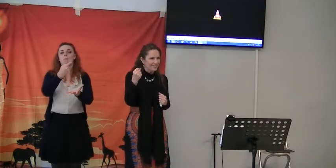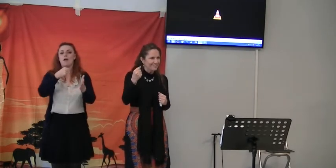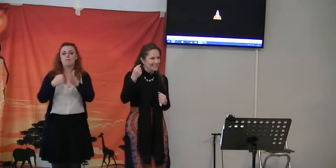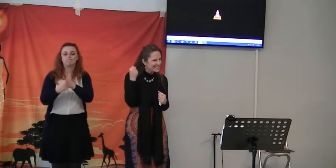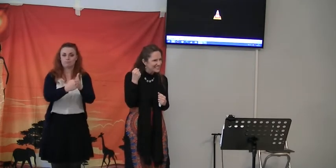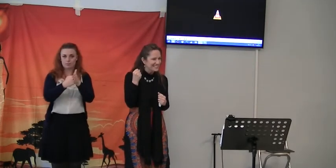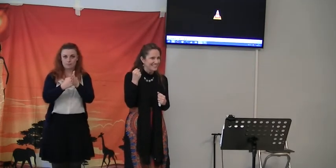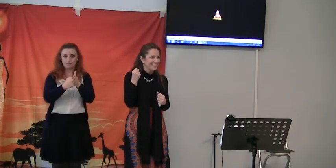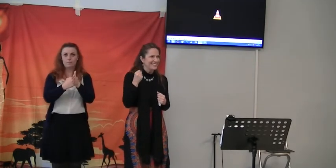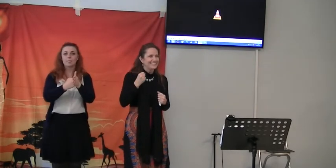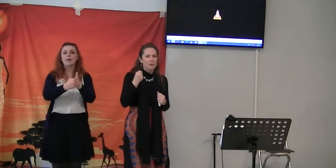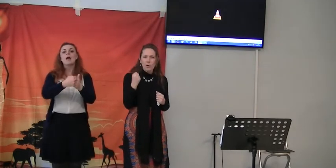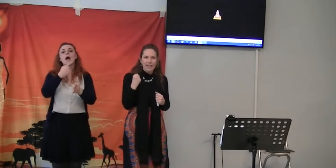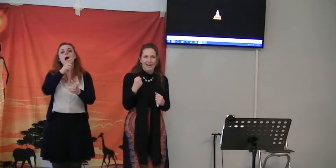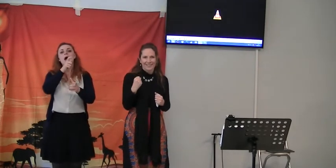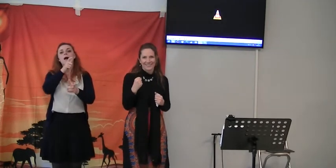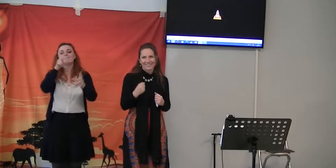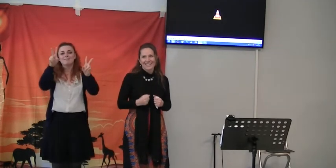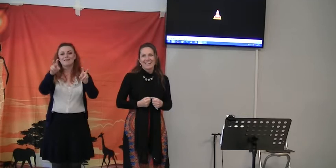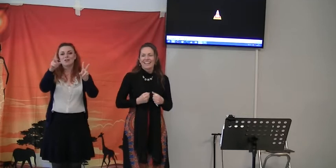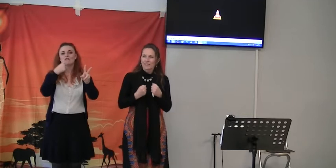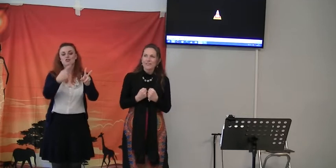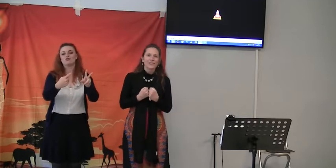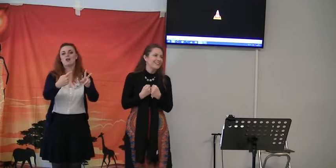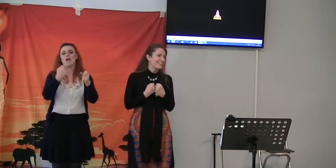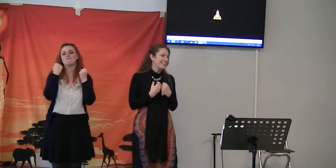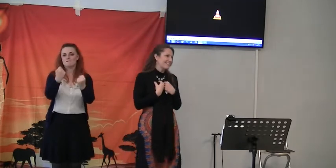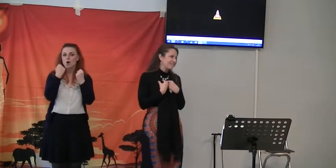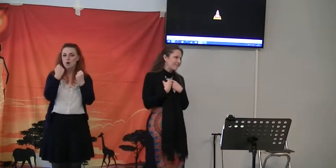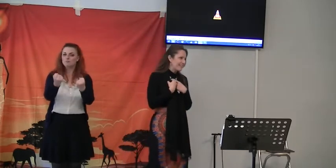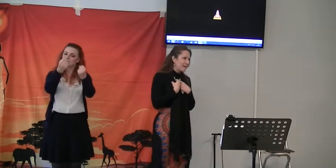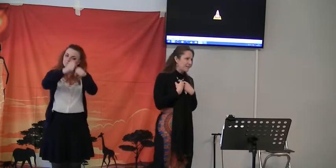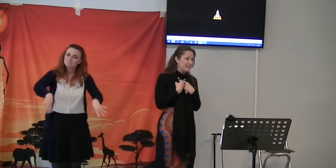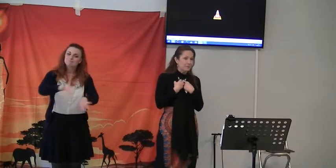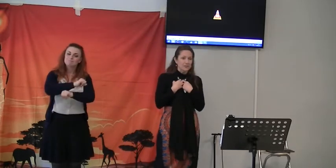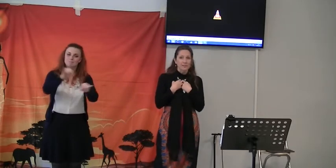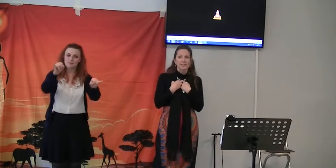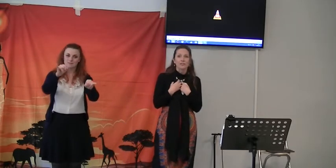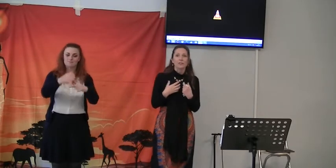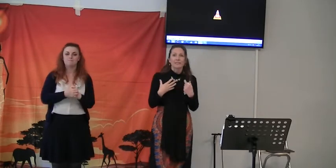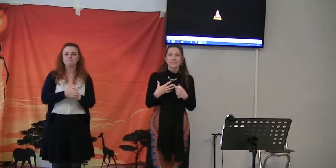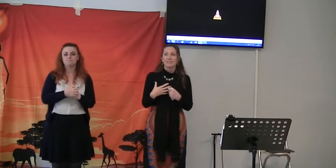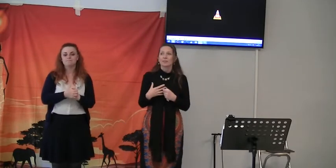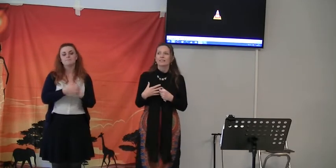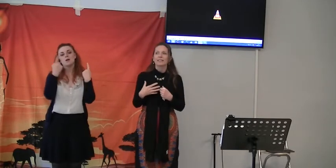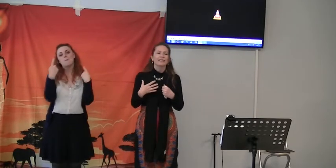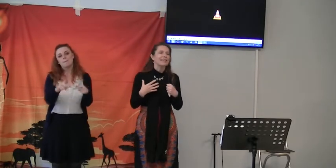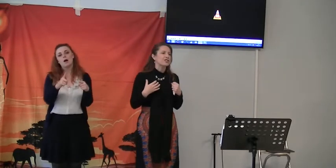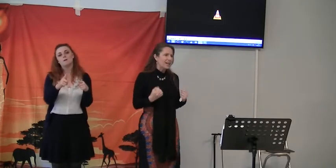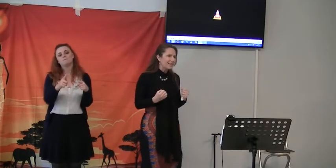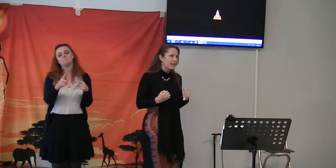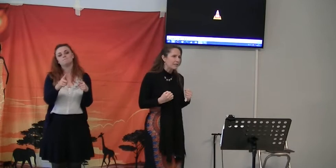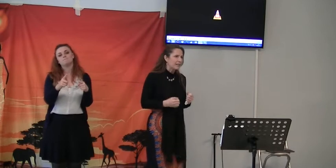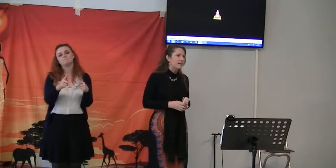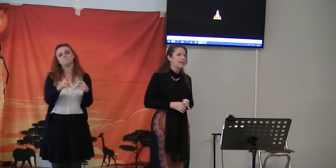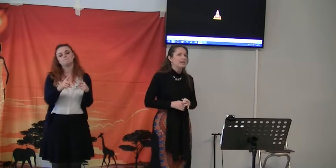duro, resisti, non mollare. E questo ha parlato personalmente a noi, perché sinceramente